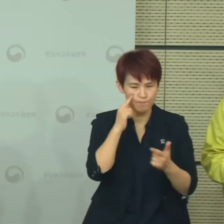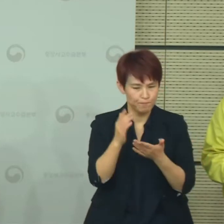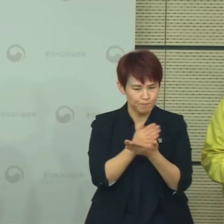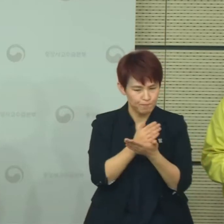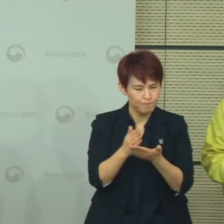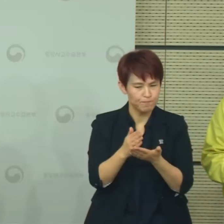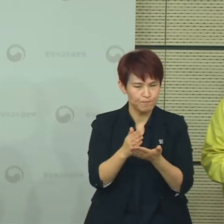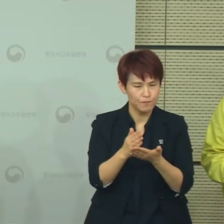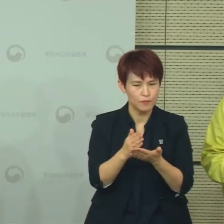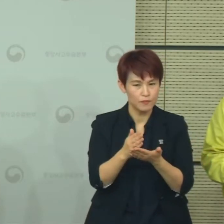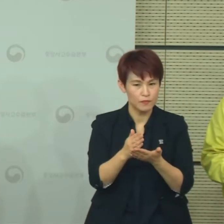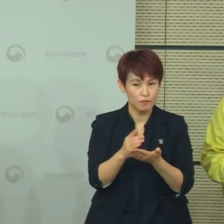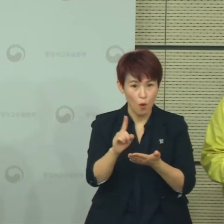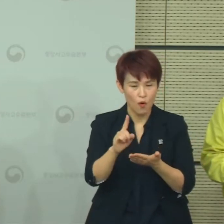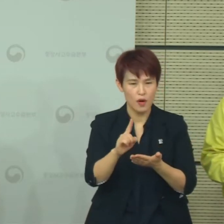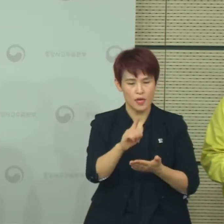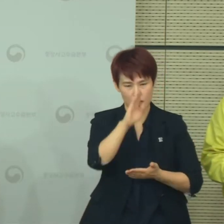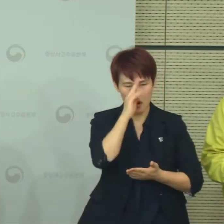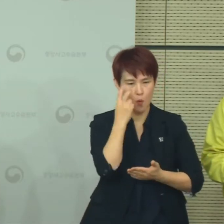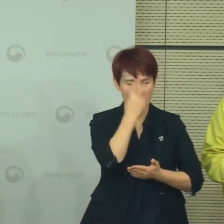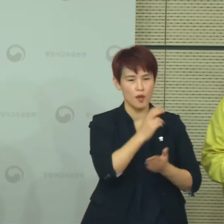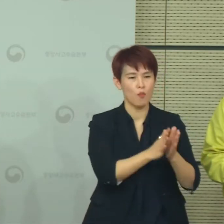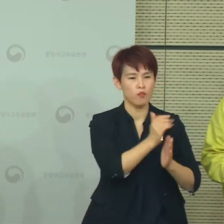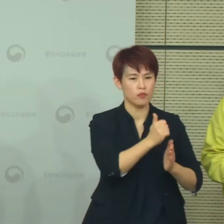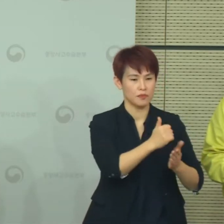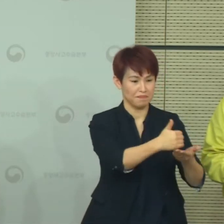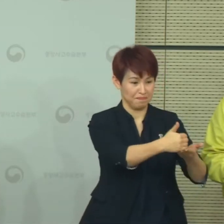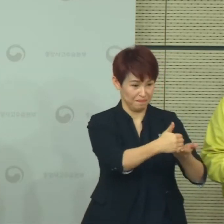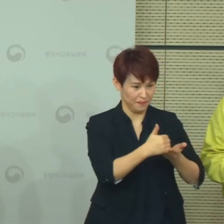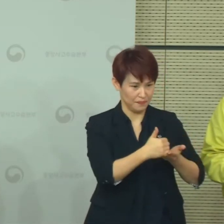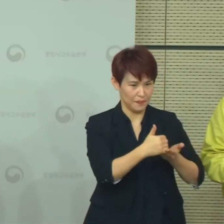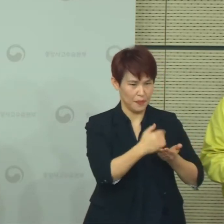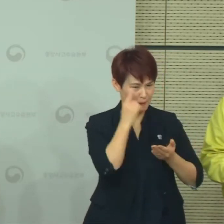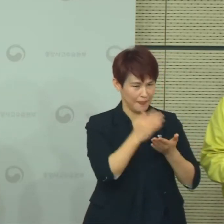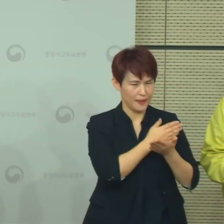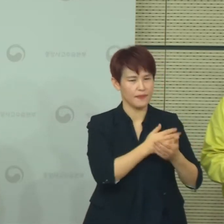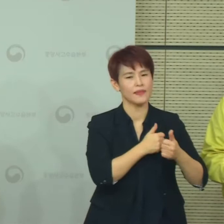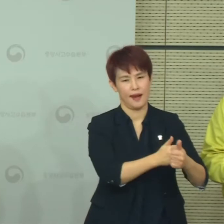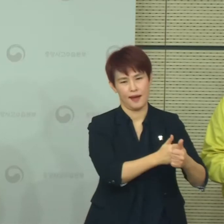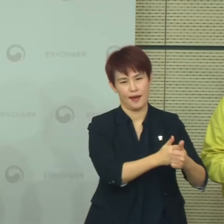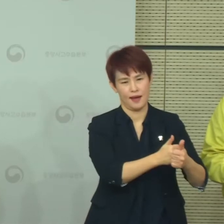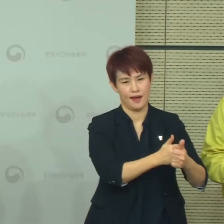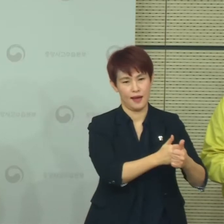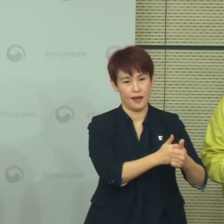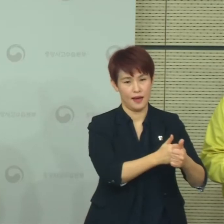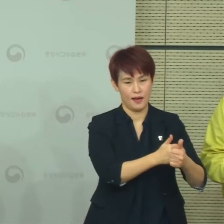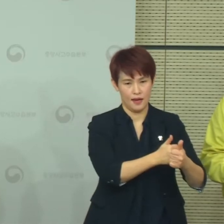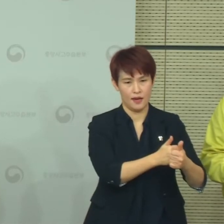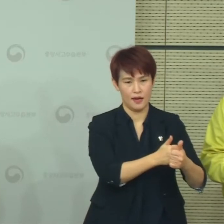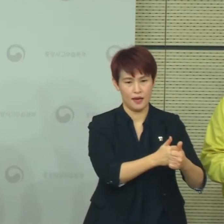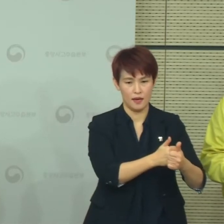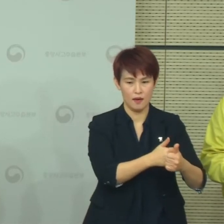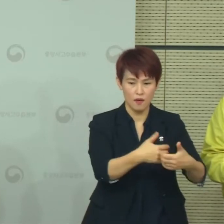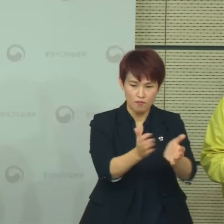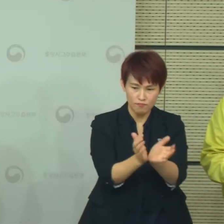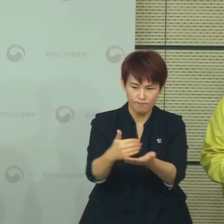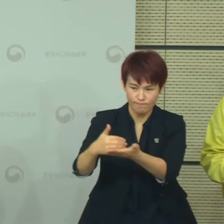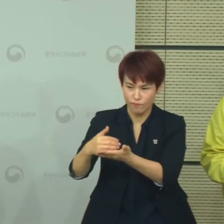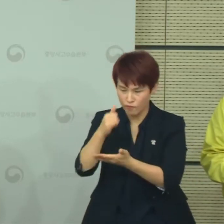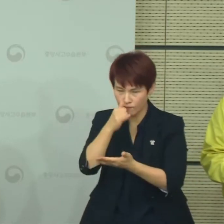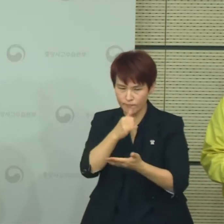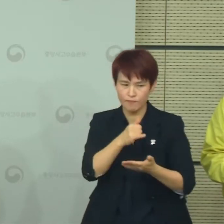판단의 그 질본의 판단에 우선적으로 기속되고 있고 그 판단을 근거로 해서 다른 여러 가지